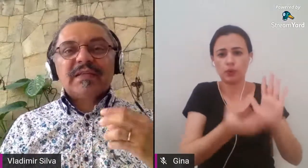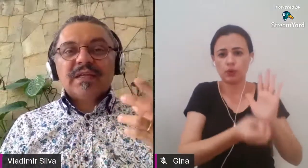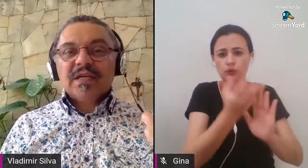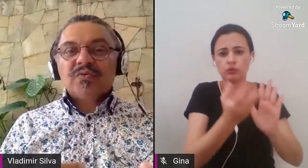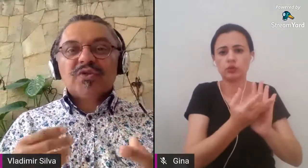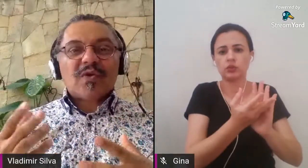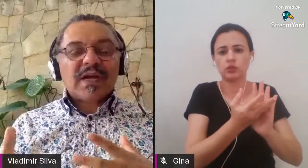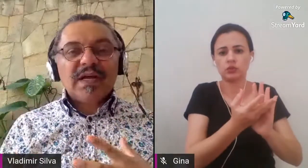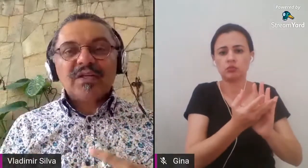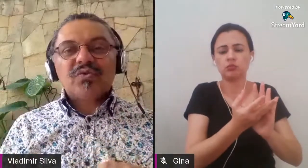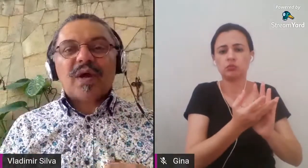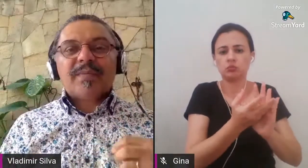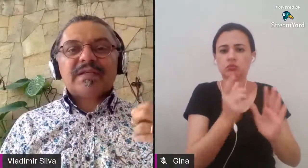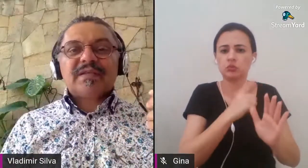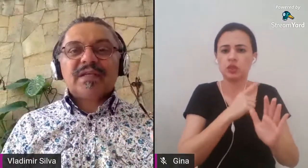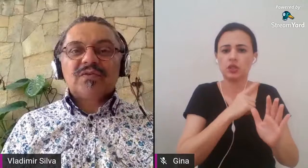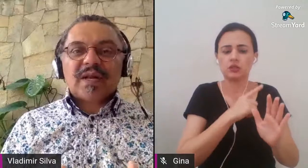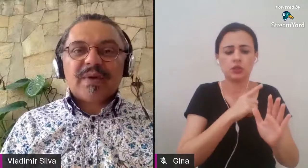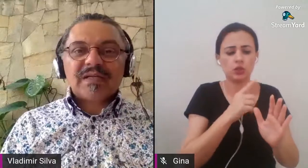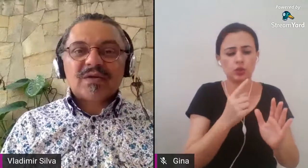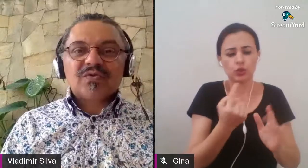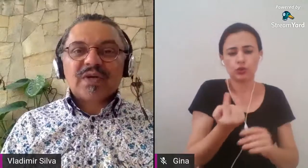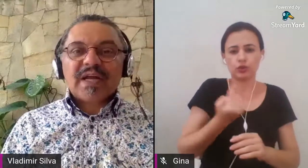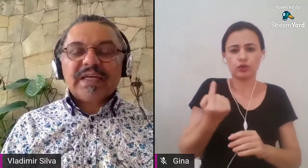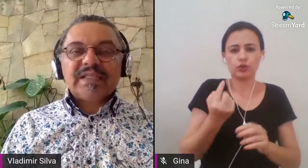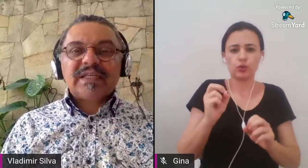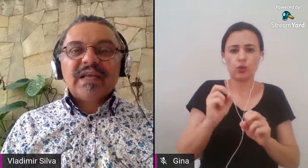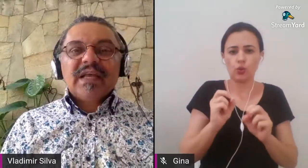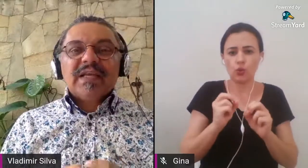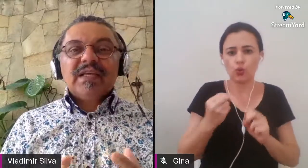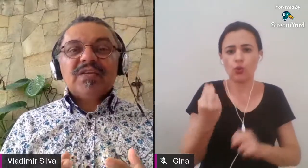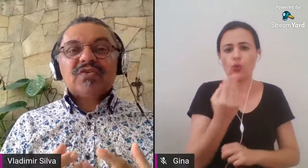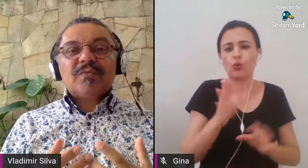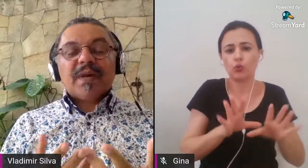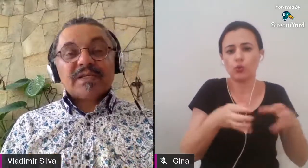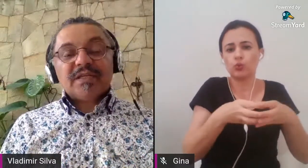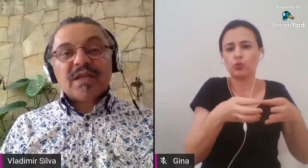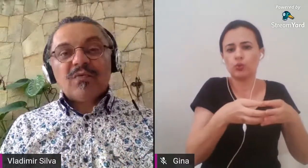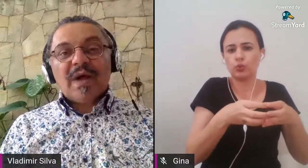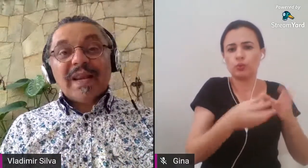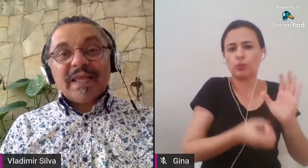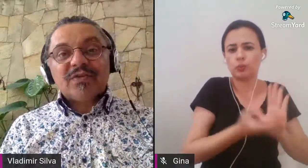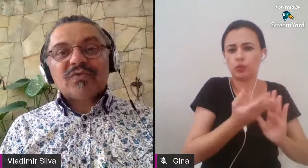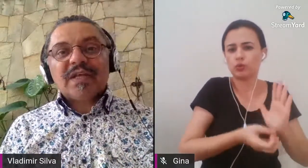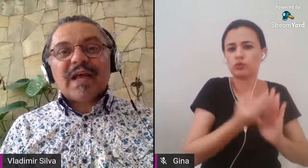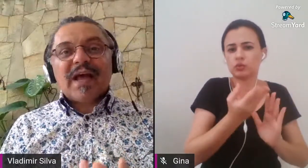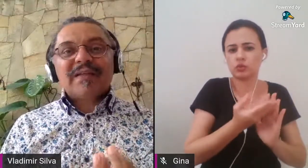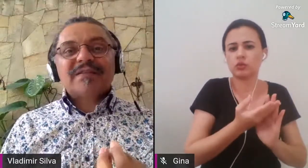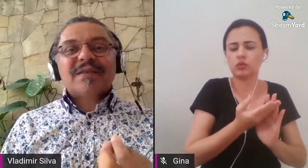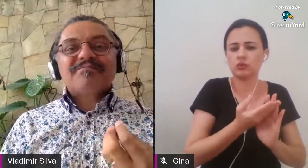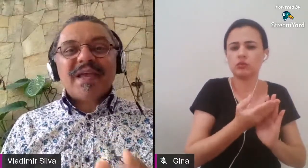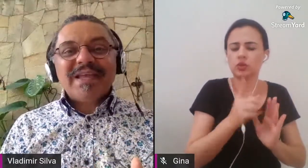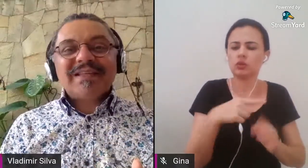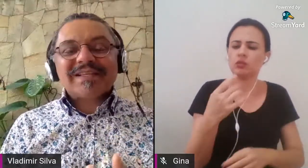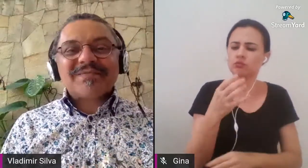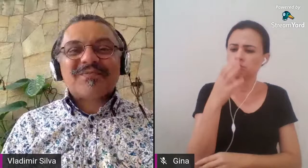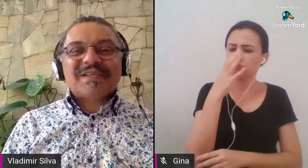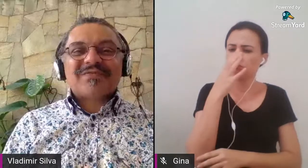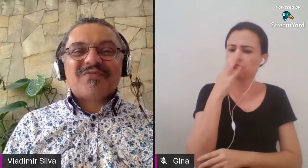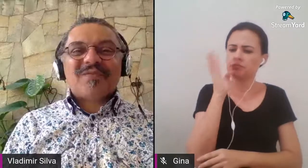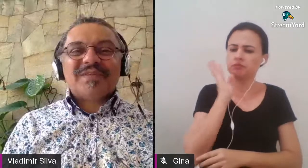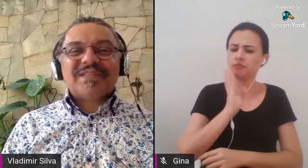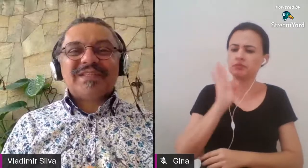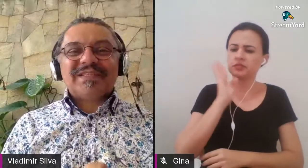grupos, cantando e tocando, apresentando trabalhos autorais, e isso, para a gente, é um alento, né? A arte também